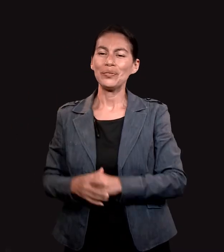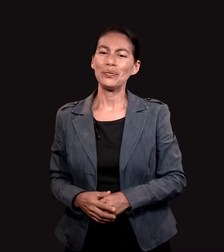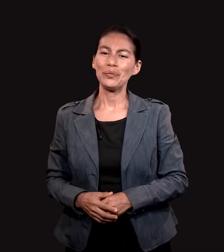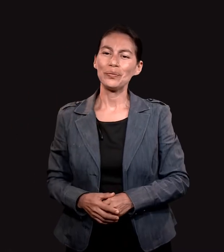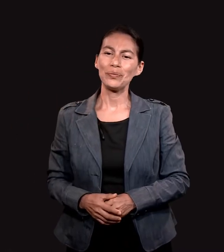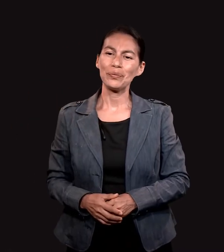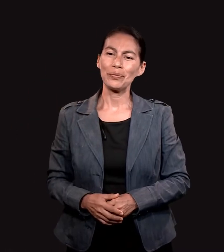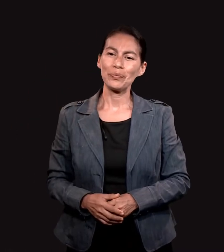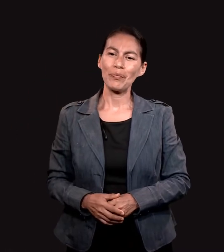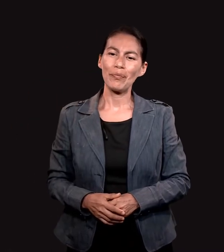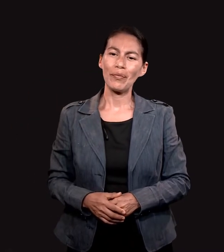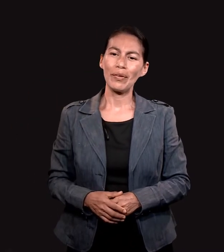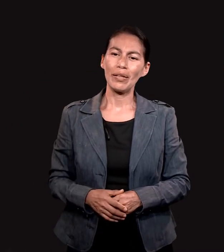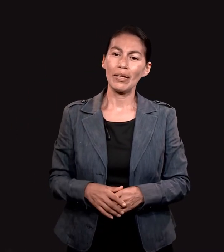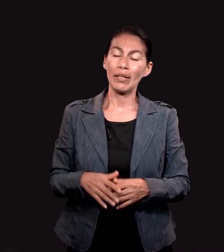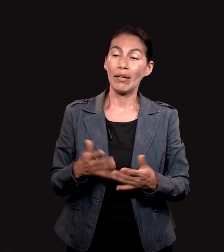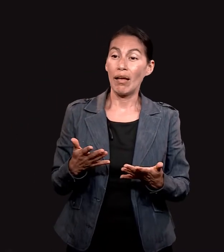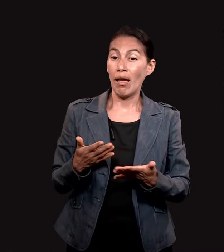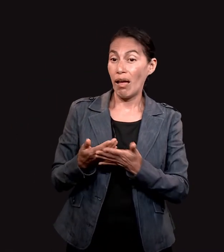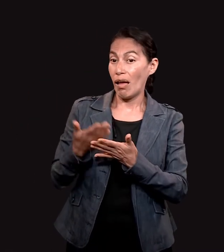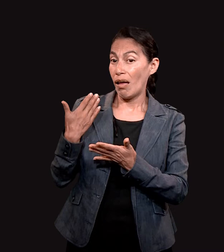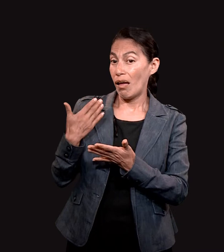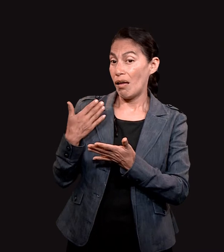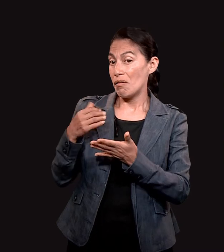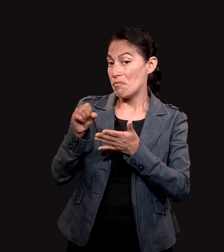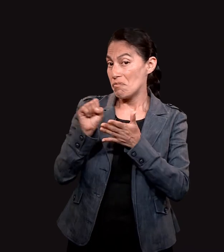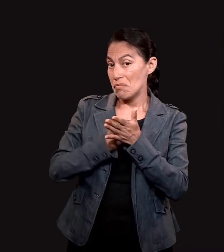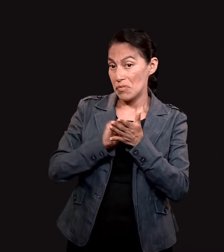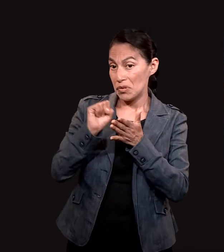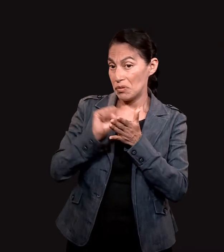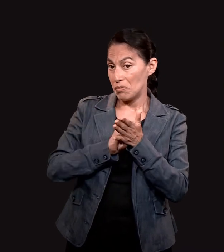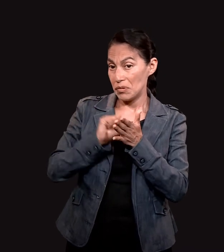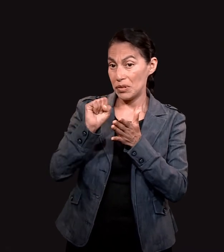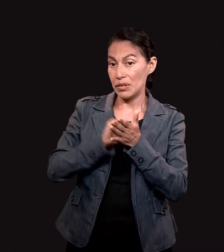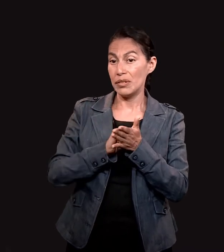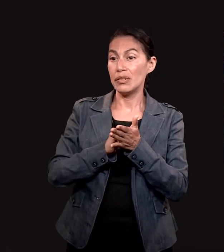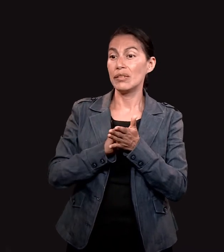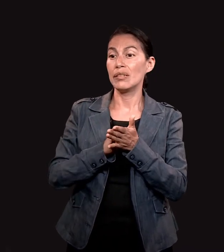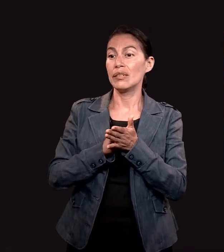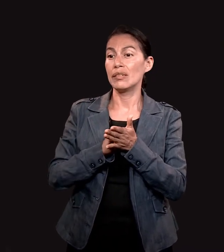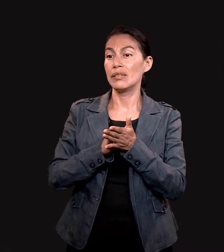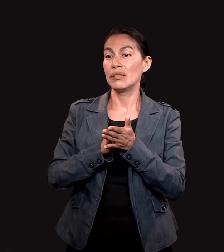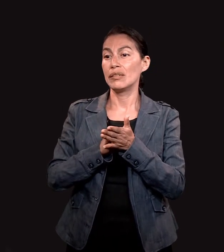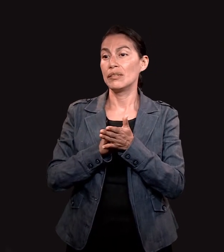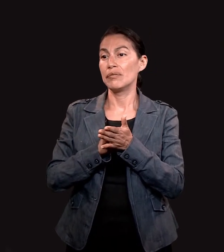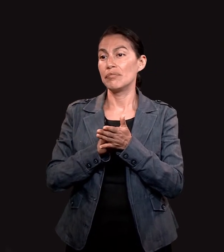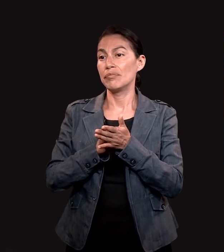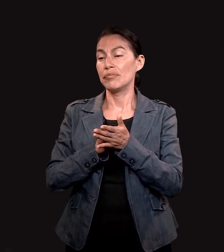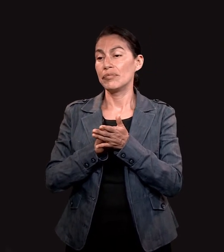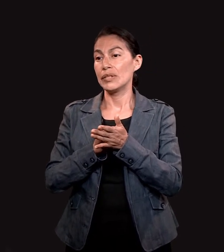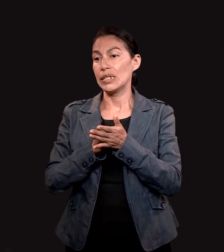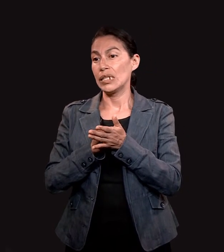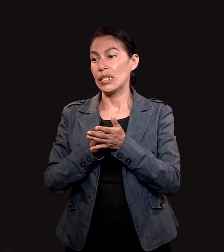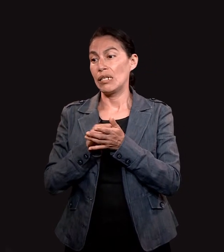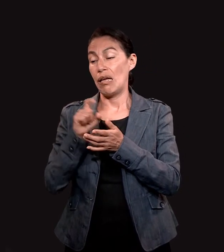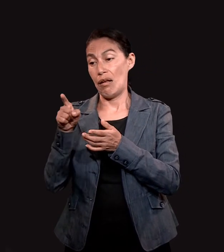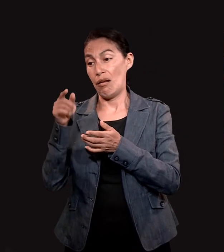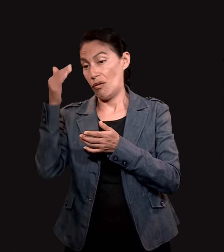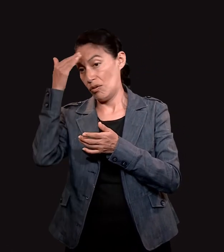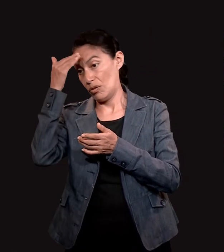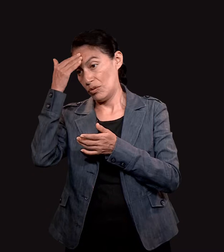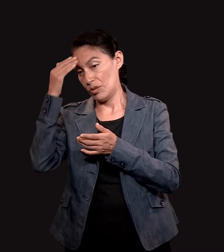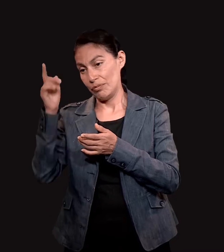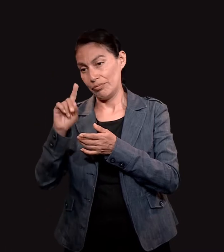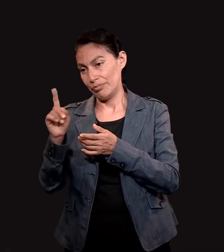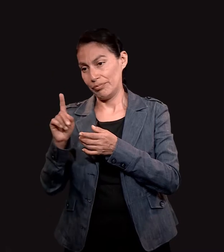conocimos. Habiendo yo creo que meses, sábados, que quizá no era el